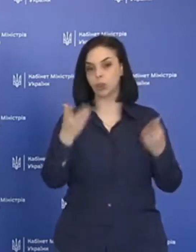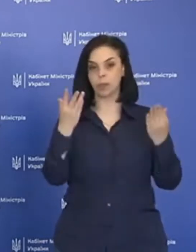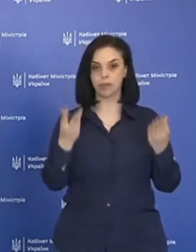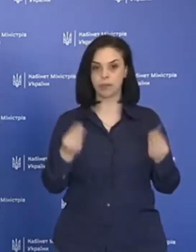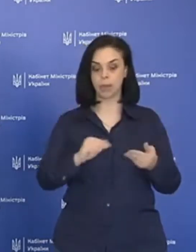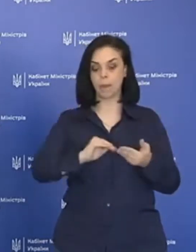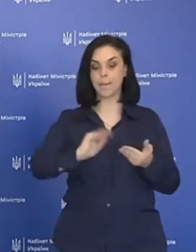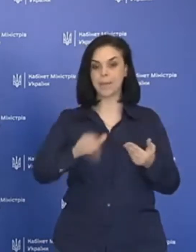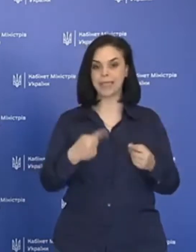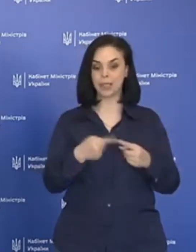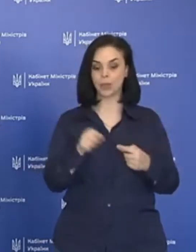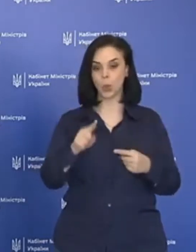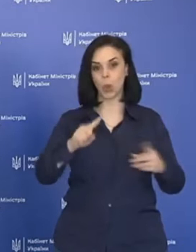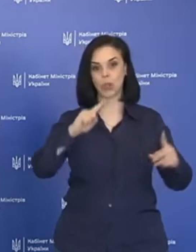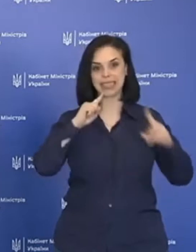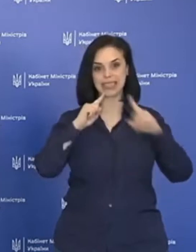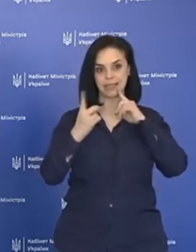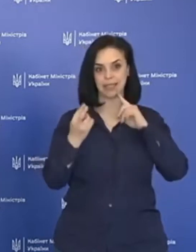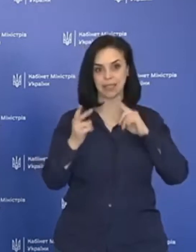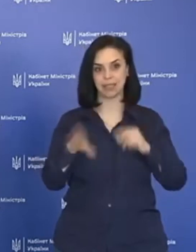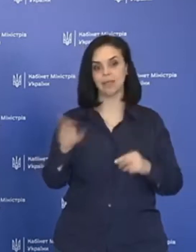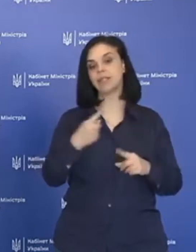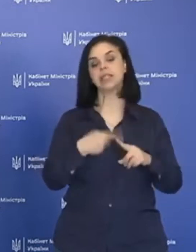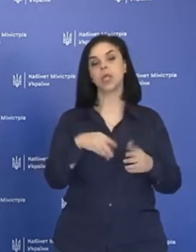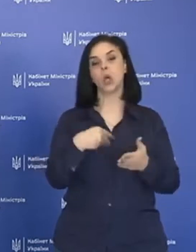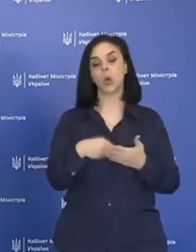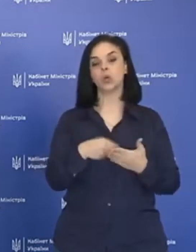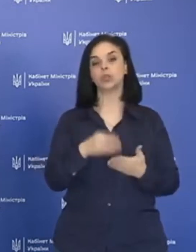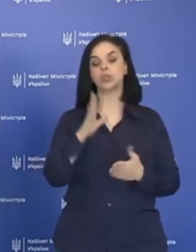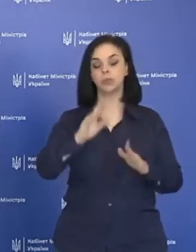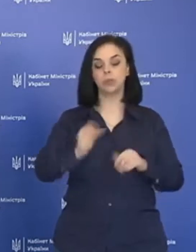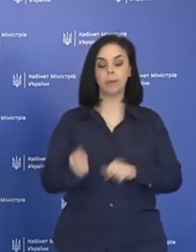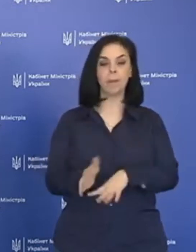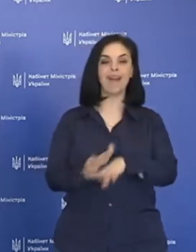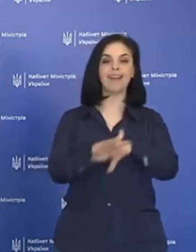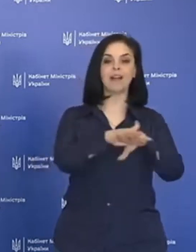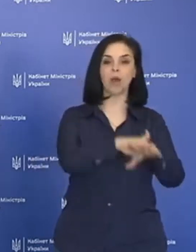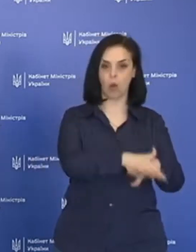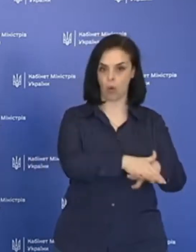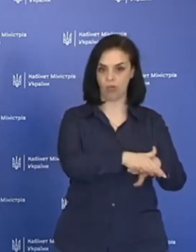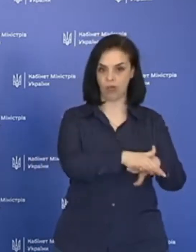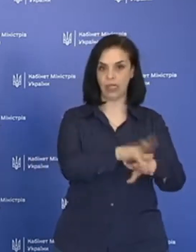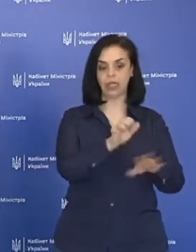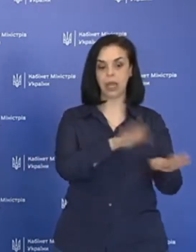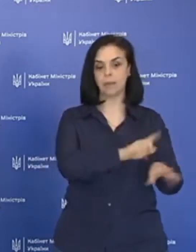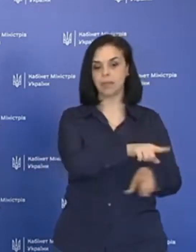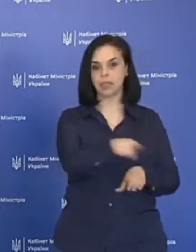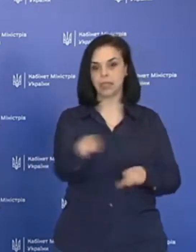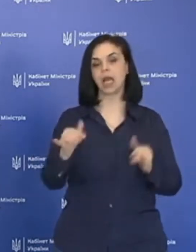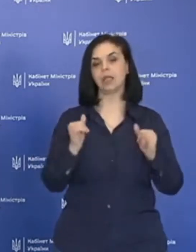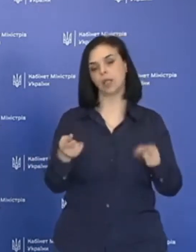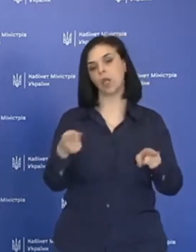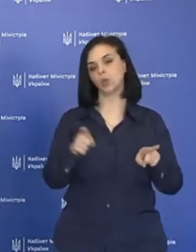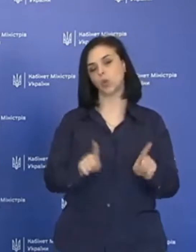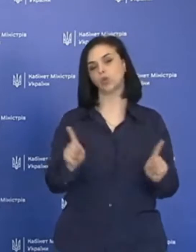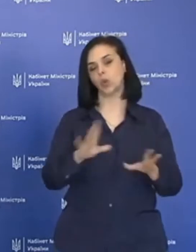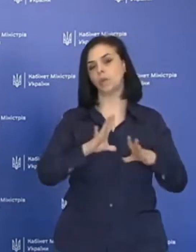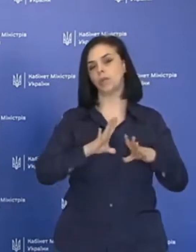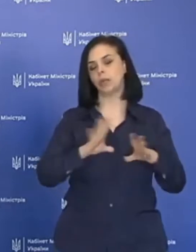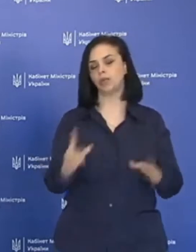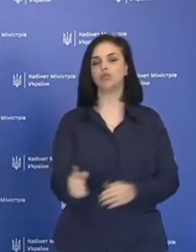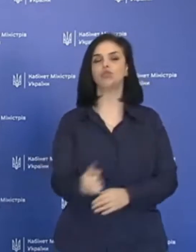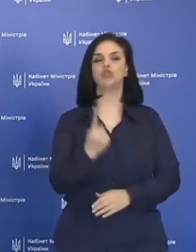днями після цього засідання всі ці кошти будуть перераховані на місця для того, щоб не